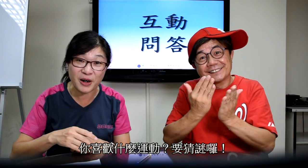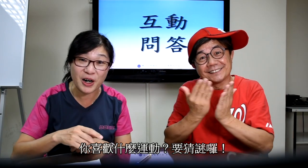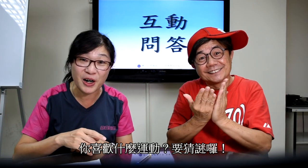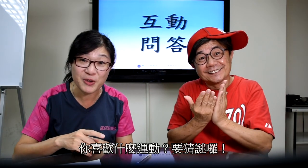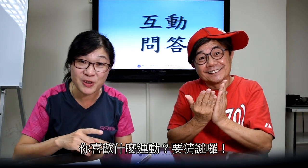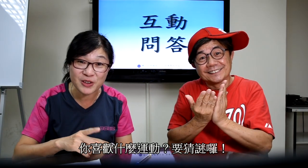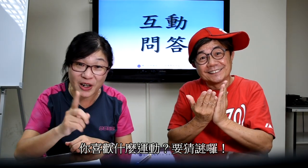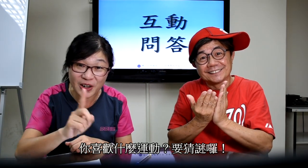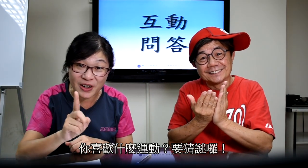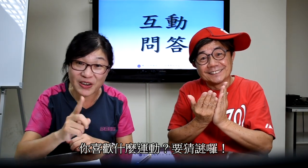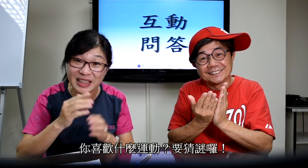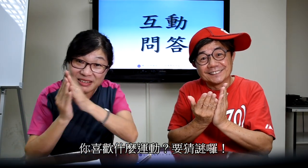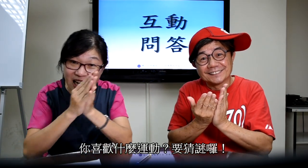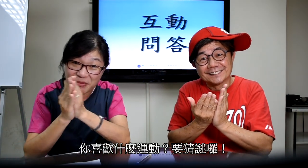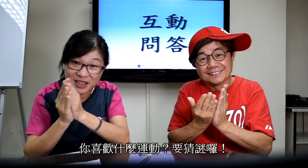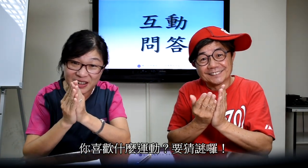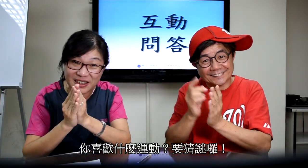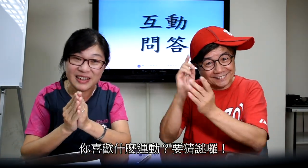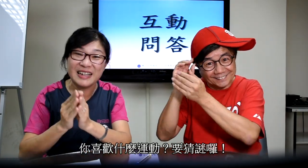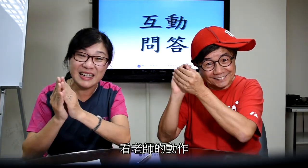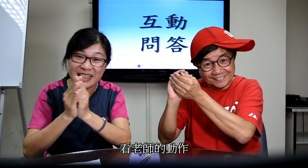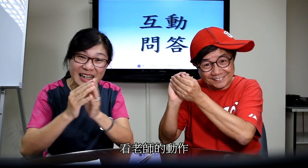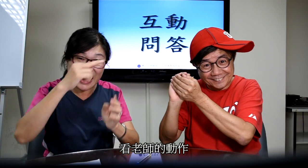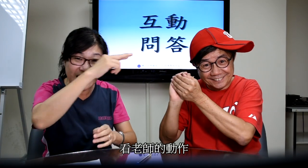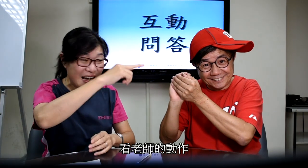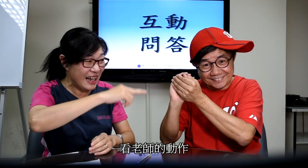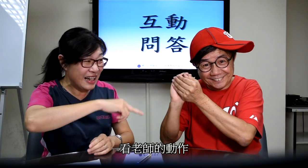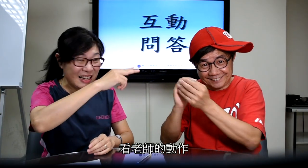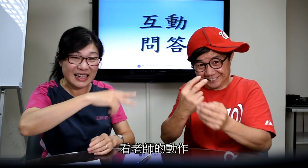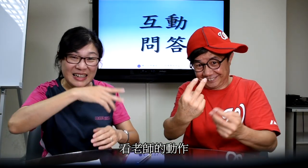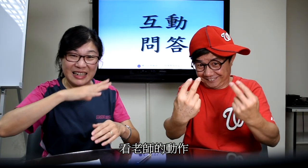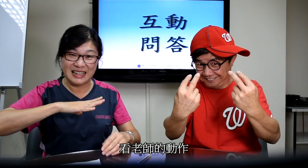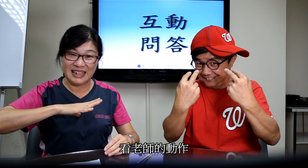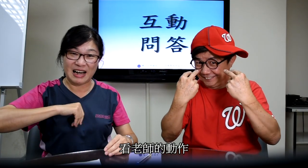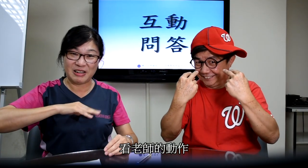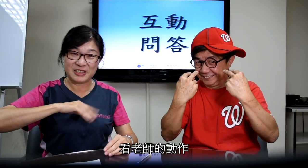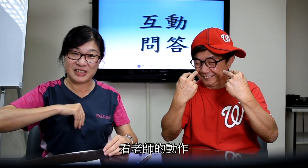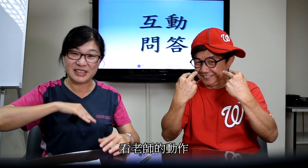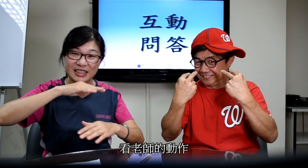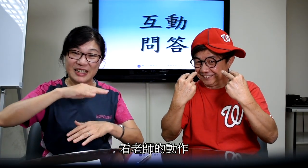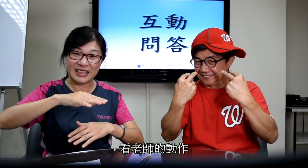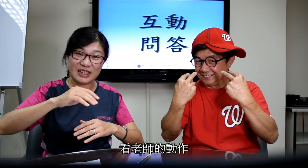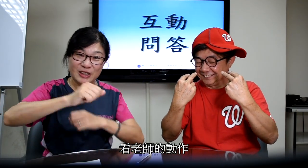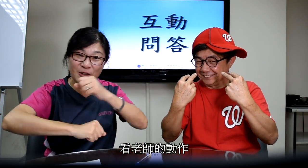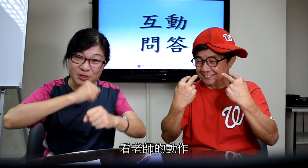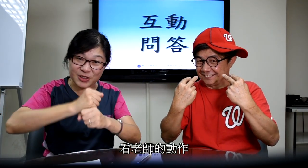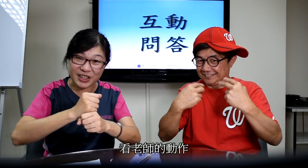么运动？要猜谜咯。看 老师的动作，